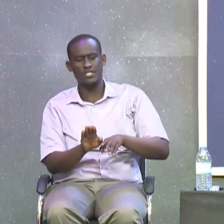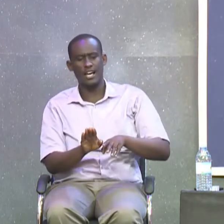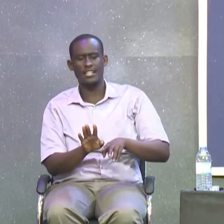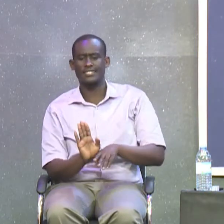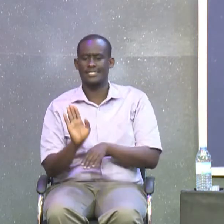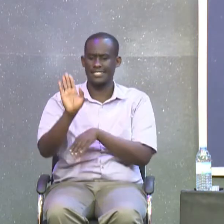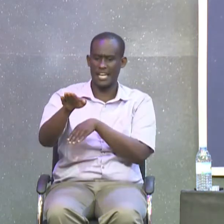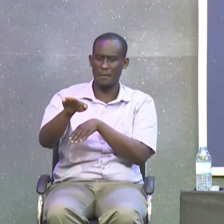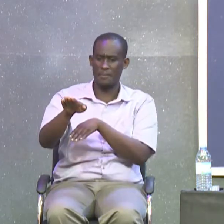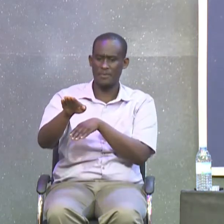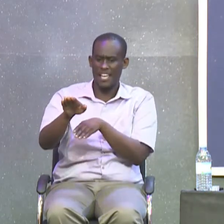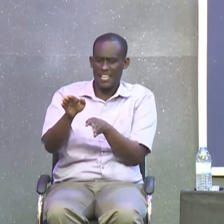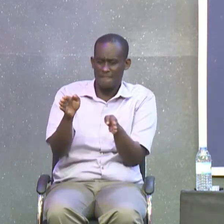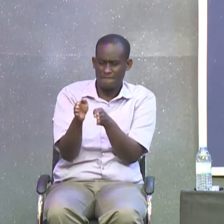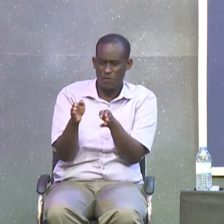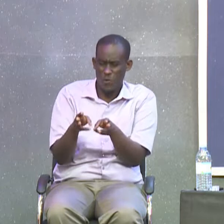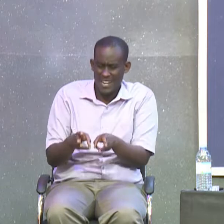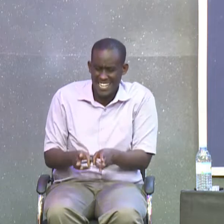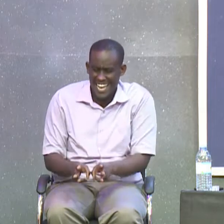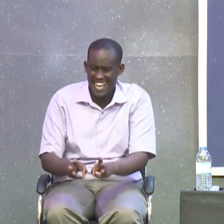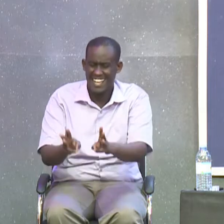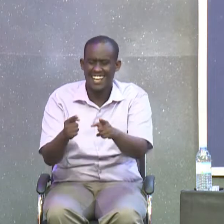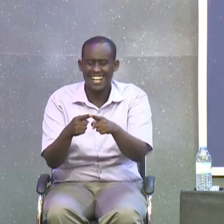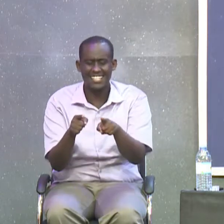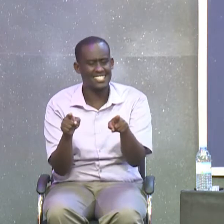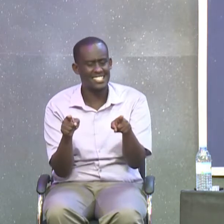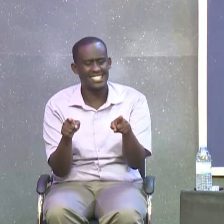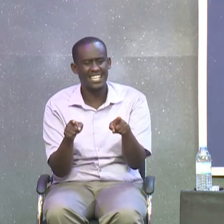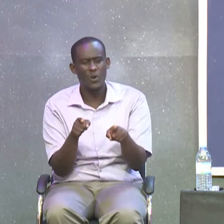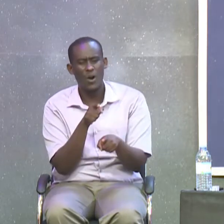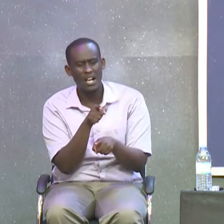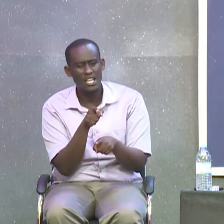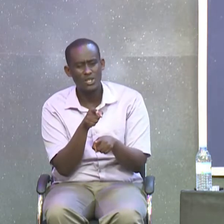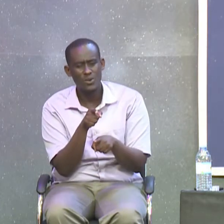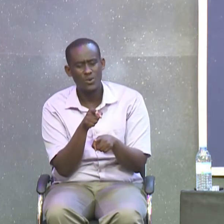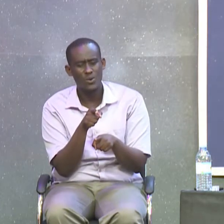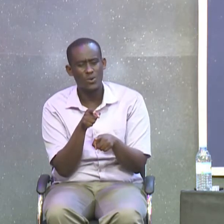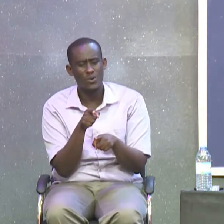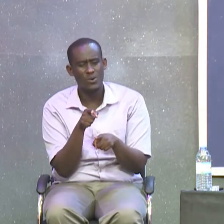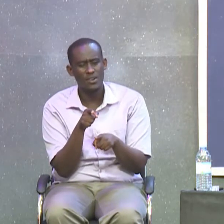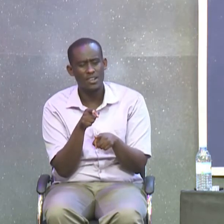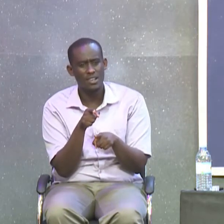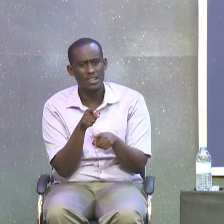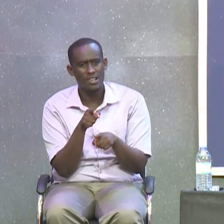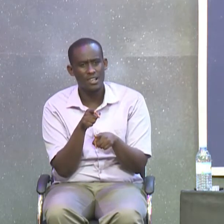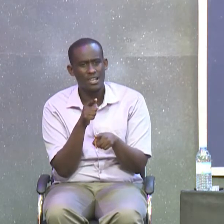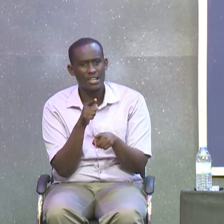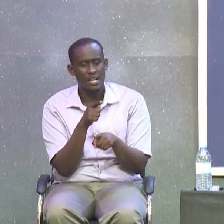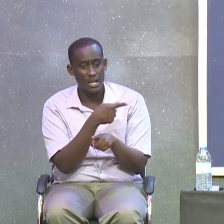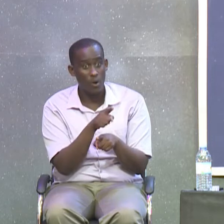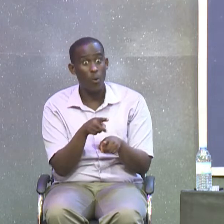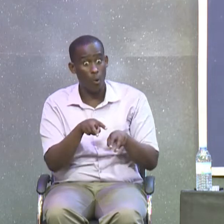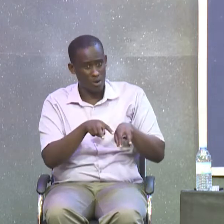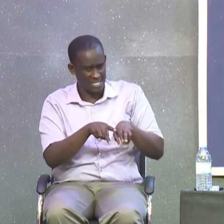tutandise step eyekuba efunda eryo wali otambula nga okujja kw'osobola